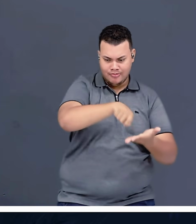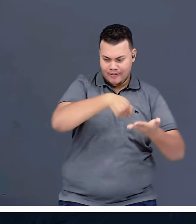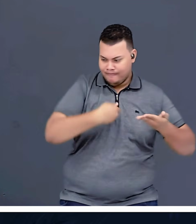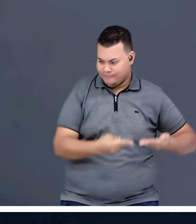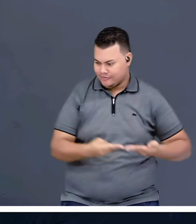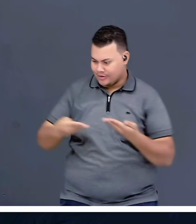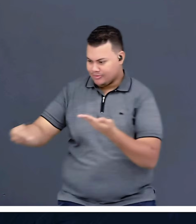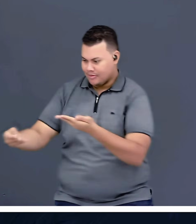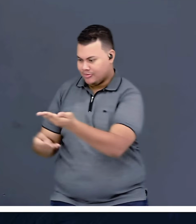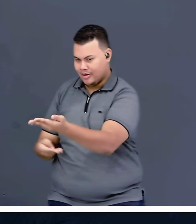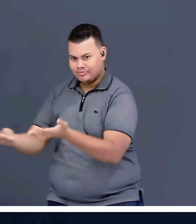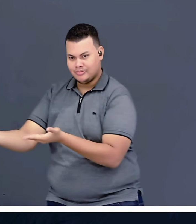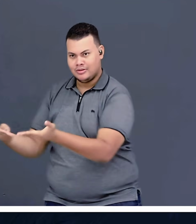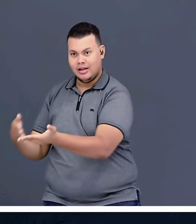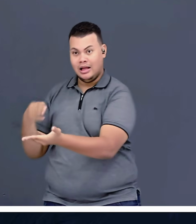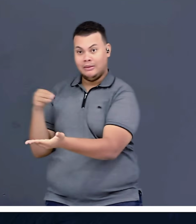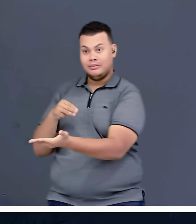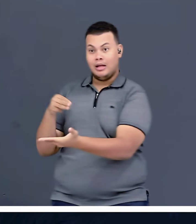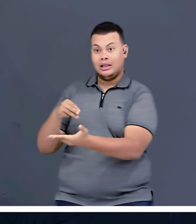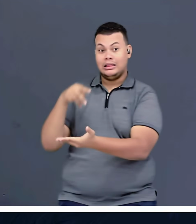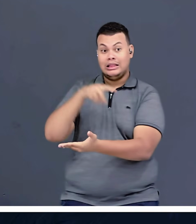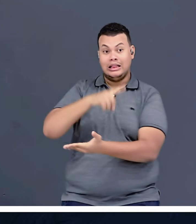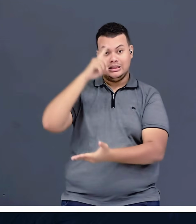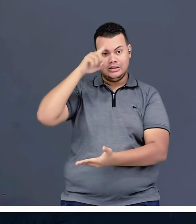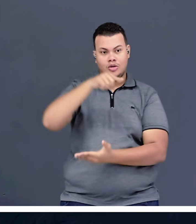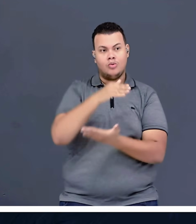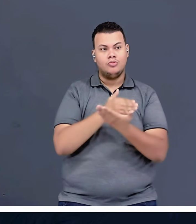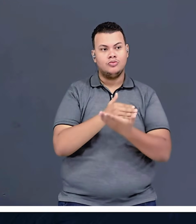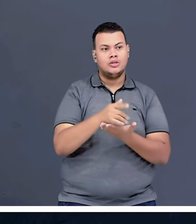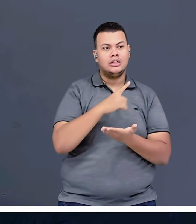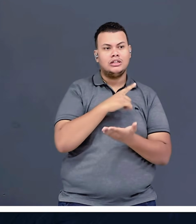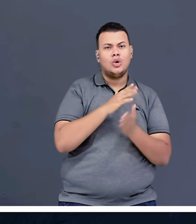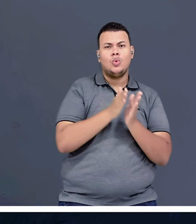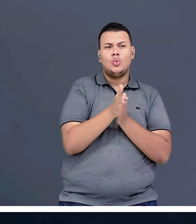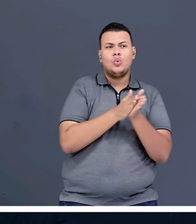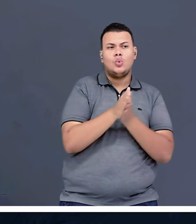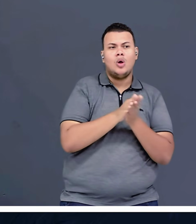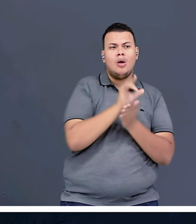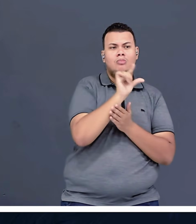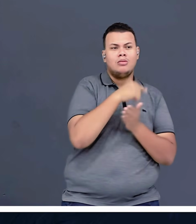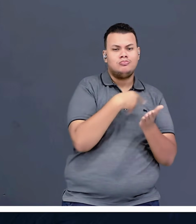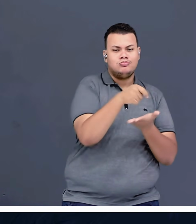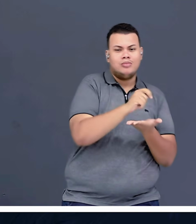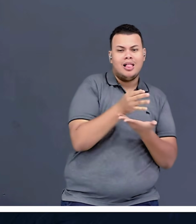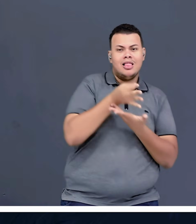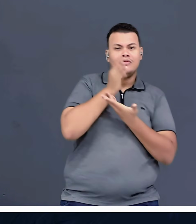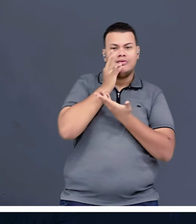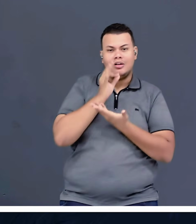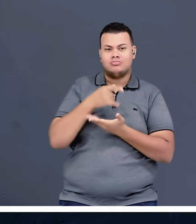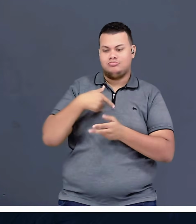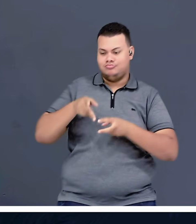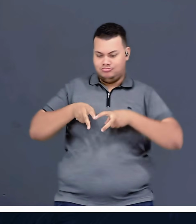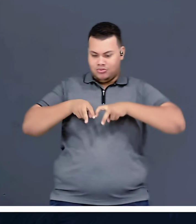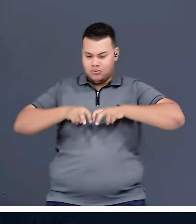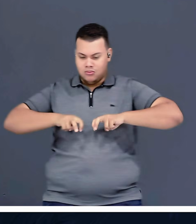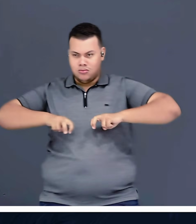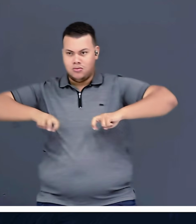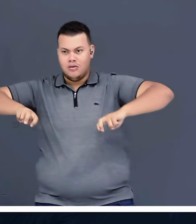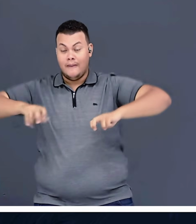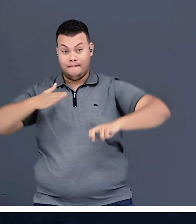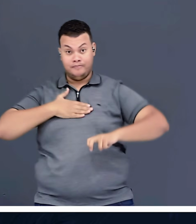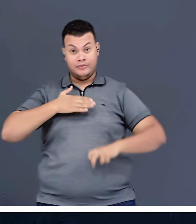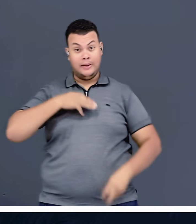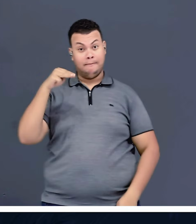dividia, né? E nesse dia ela fez isso, colocou ali um pedacinho de cuscuz para cada um, café e tal. A gente sentou à mesa, minha mãe